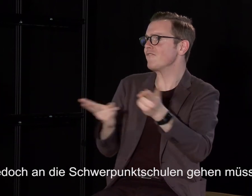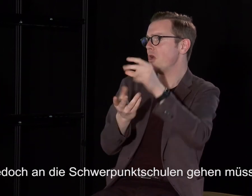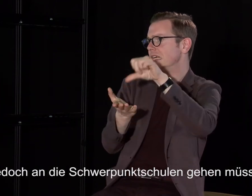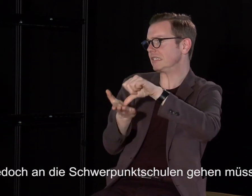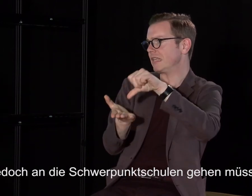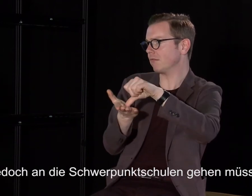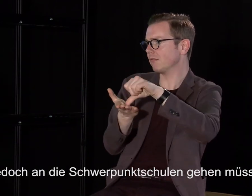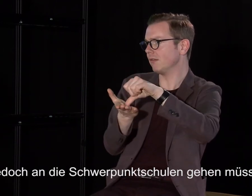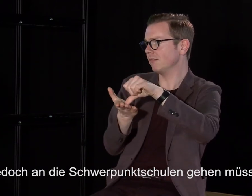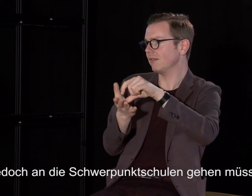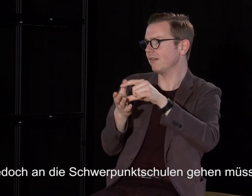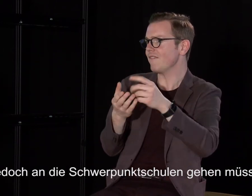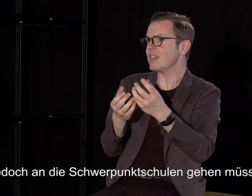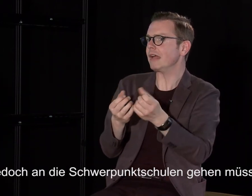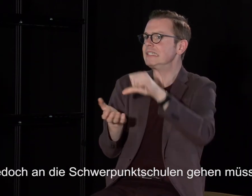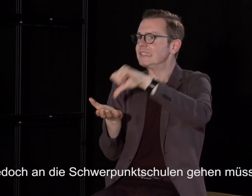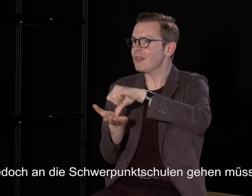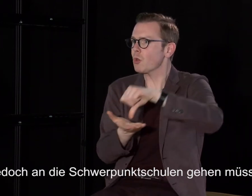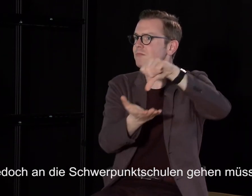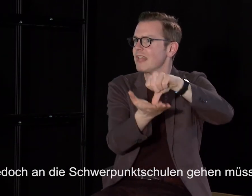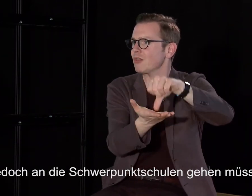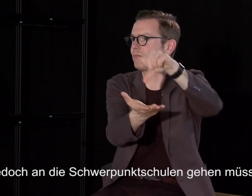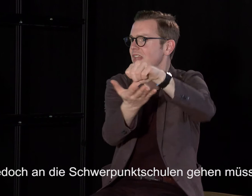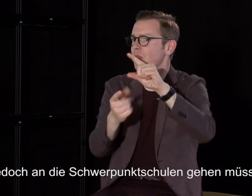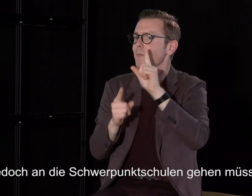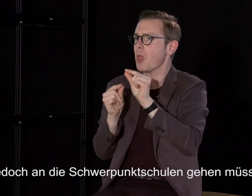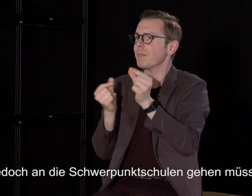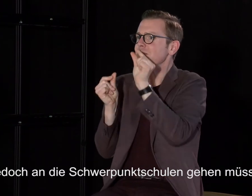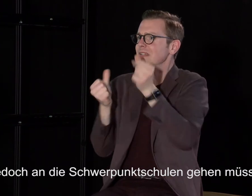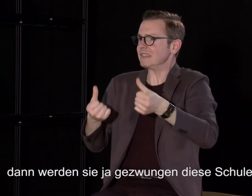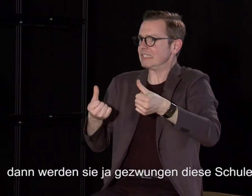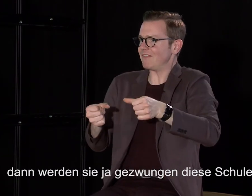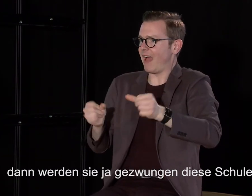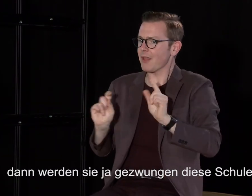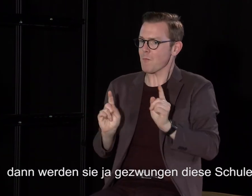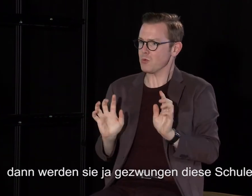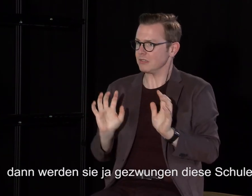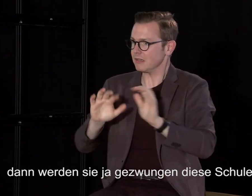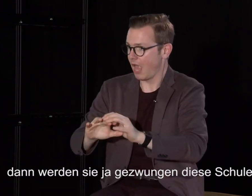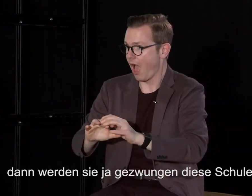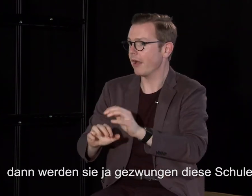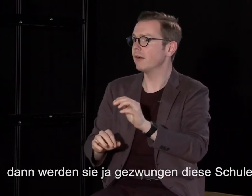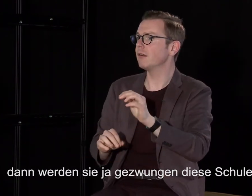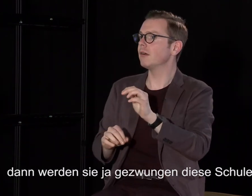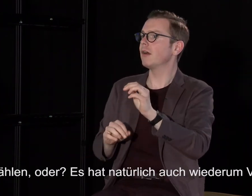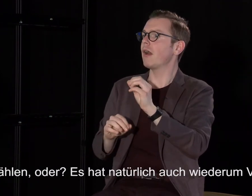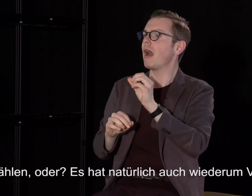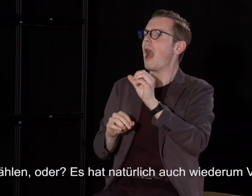sozusagen in diese Förder-, in diese Schwerpunktschule kommen, dann ist ja sozusagen ein Zwang da, auch diese Schule zu wählen.